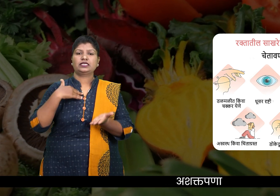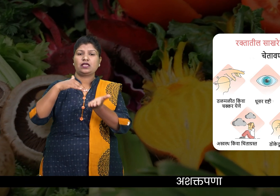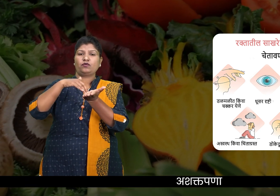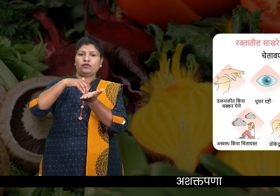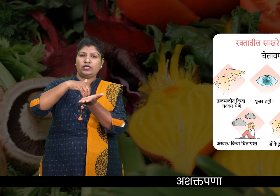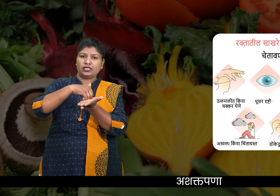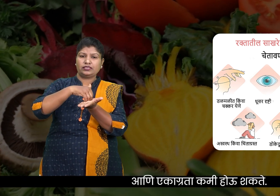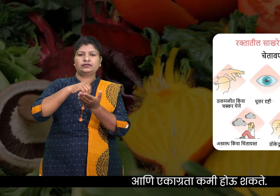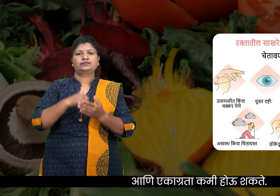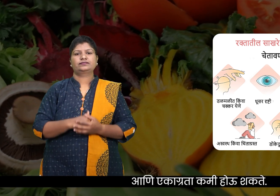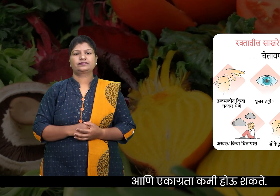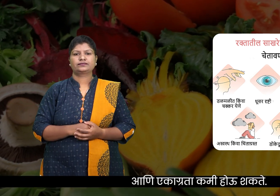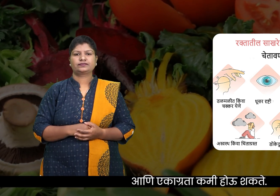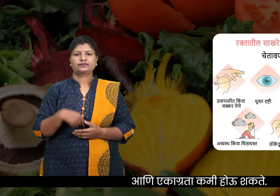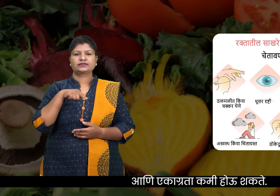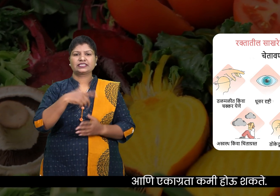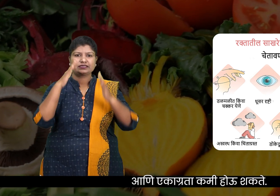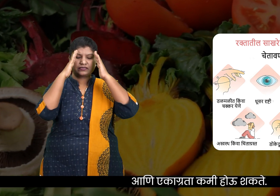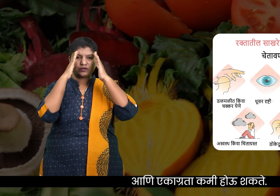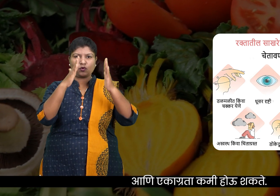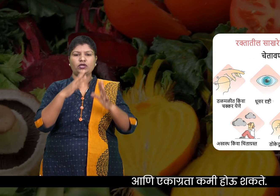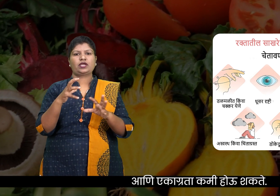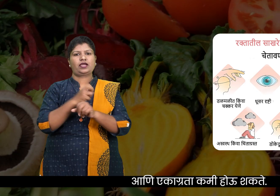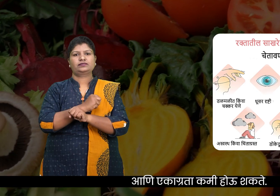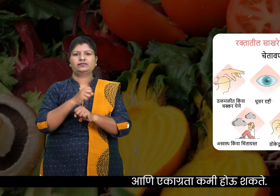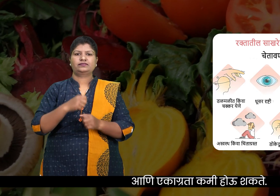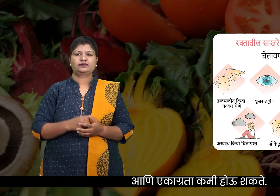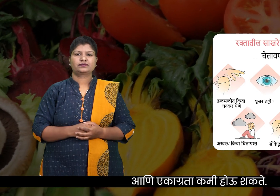अशक्तपणा आणि एकाग्रता कमी होऊ शकते.